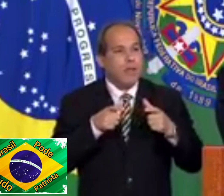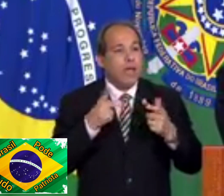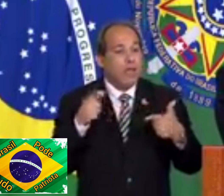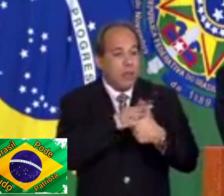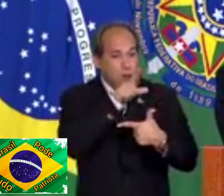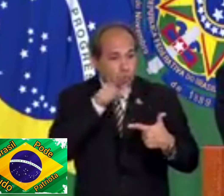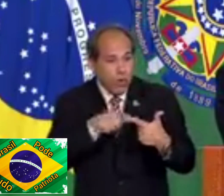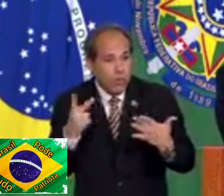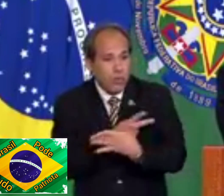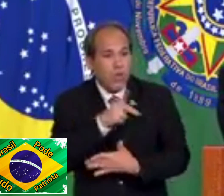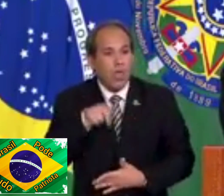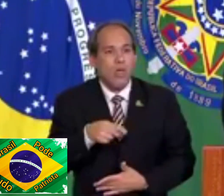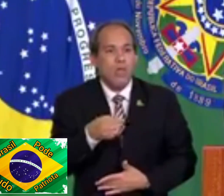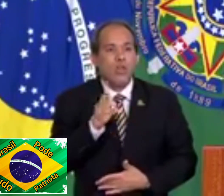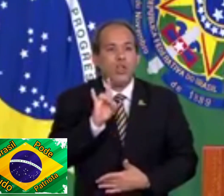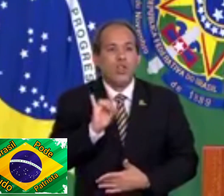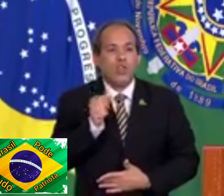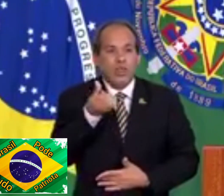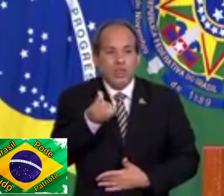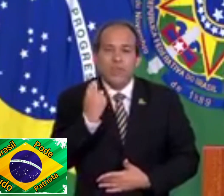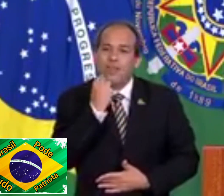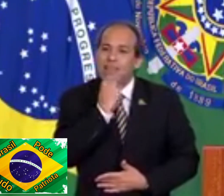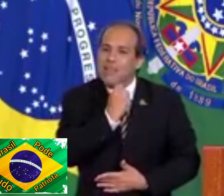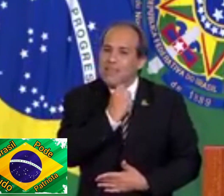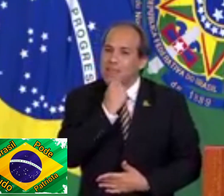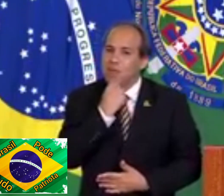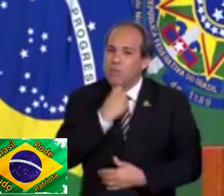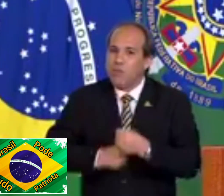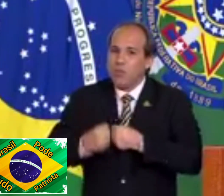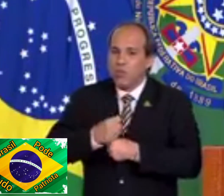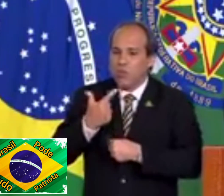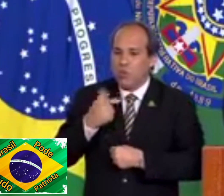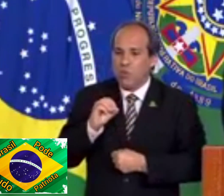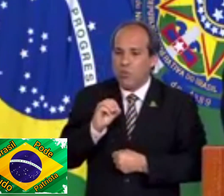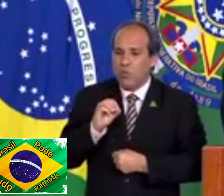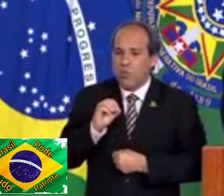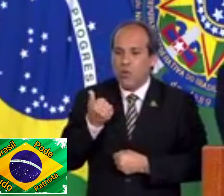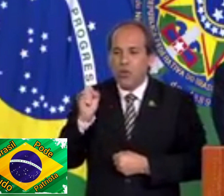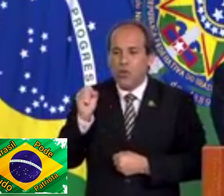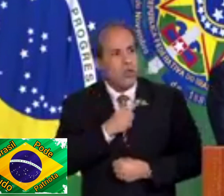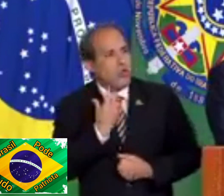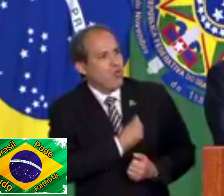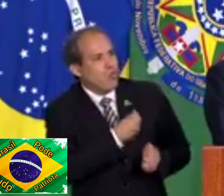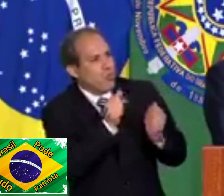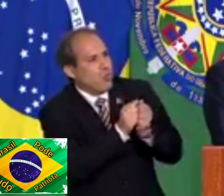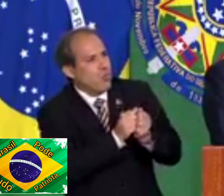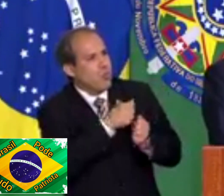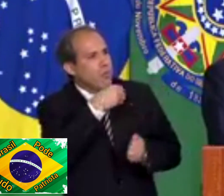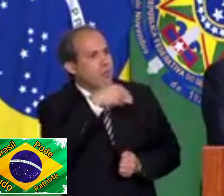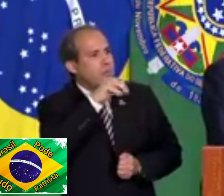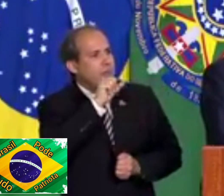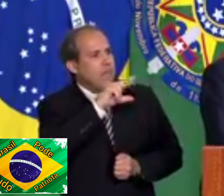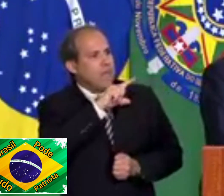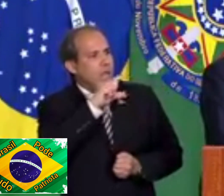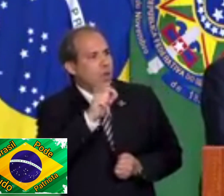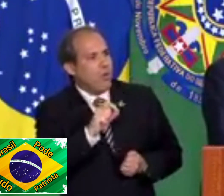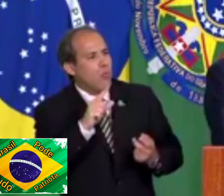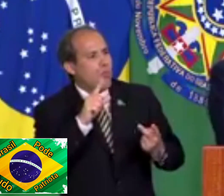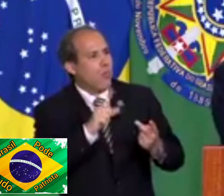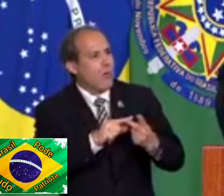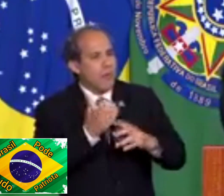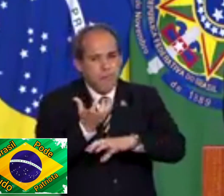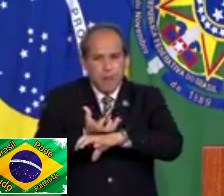2018. Comigo lá também o Marcelo Álvaro Antônio, entre outras pessoas. Praça